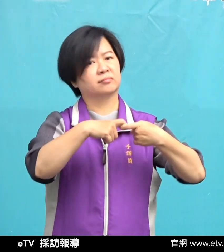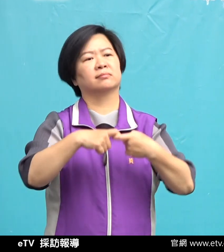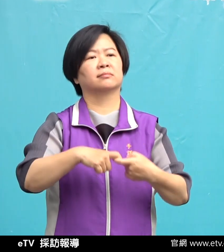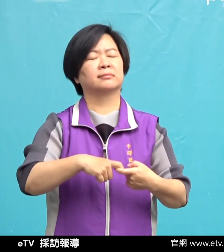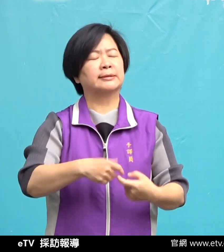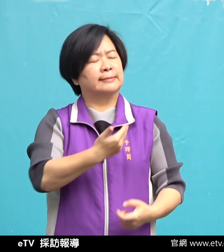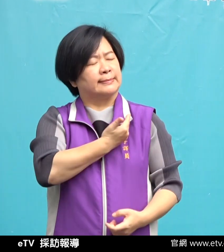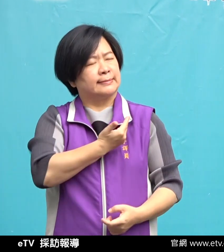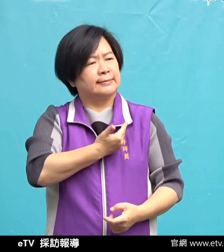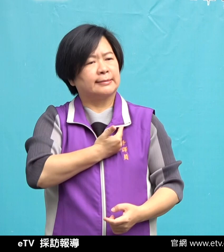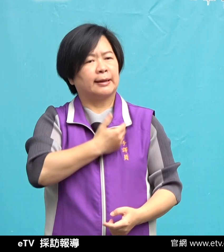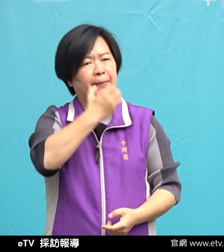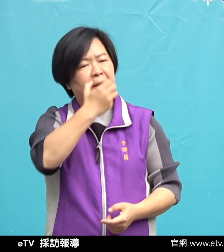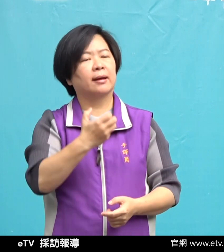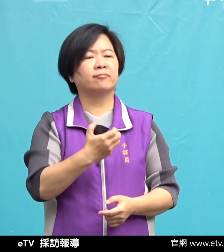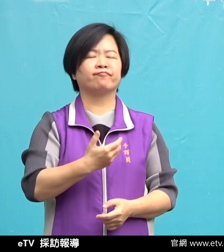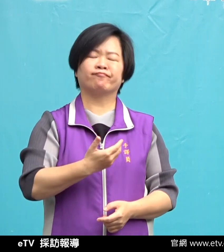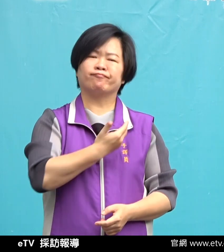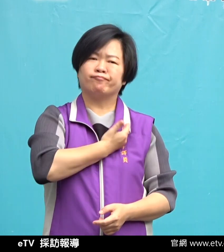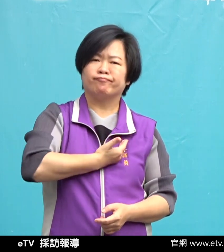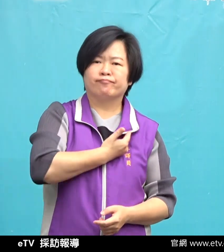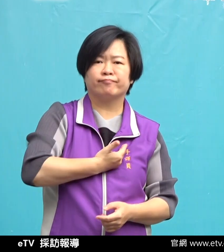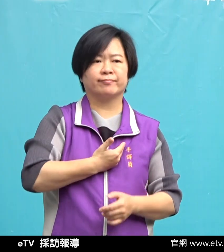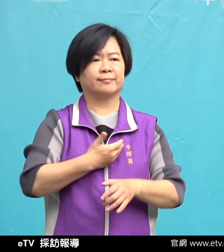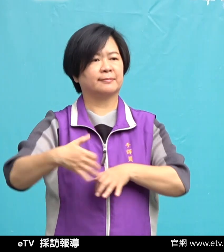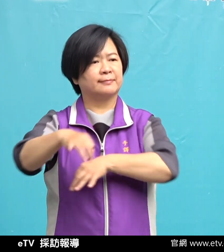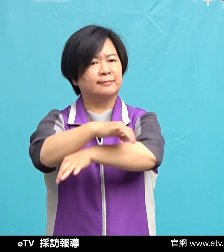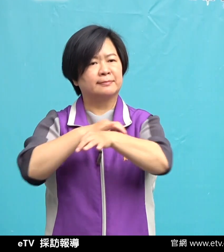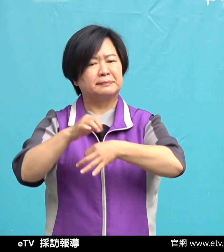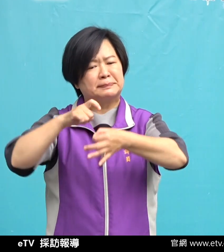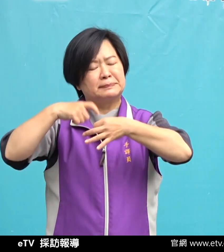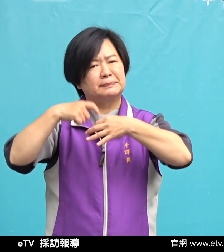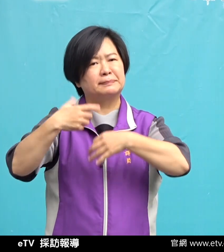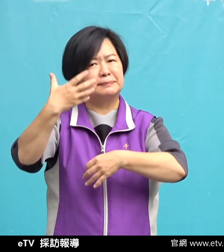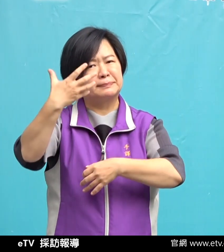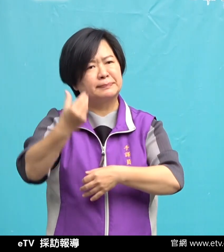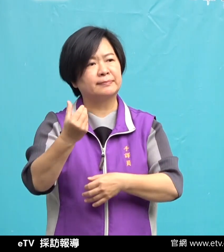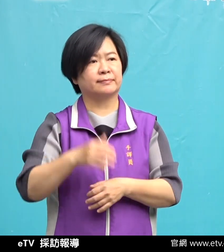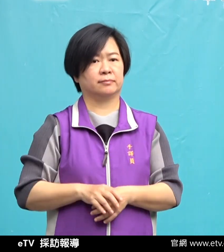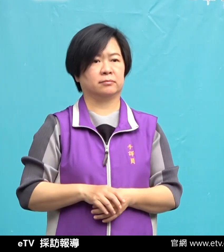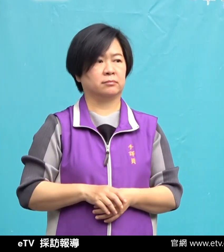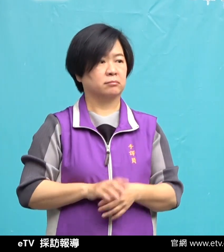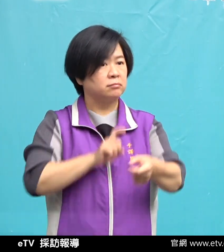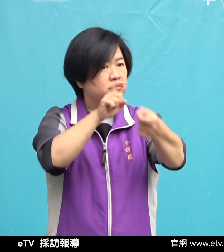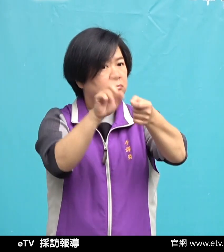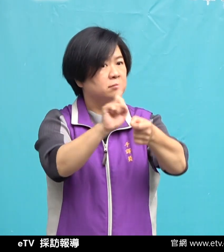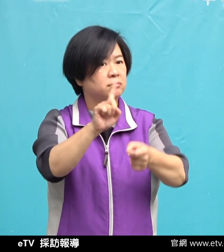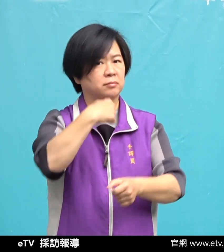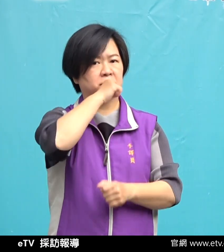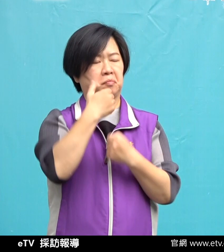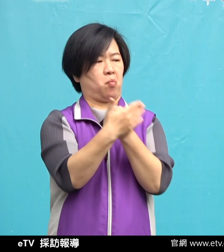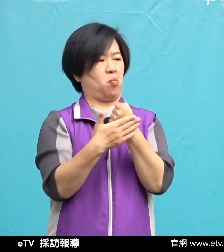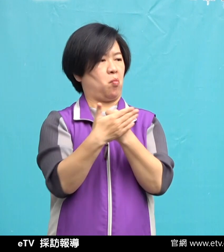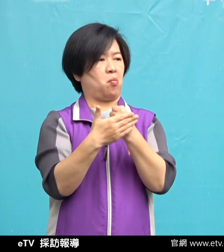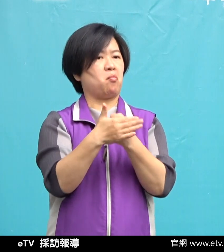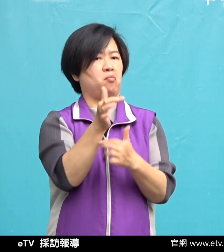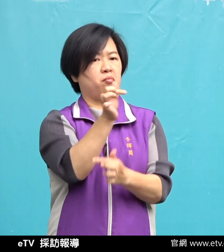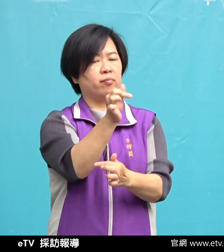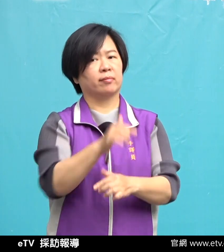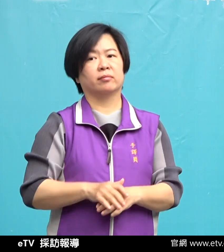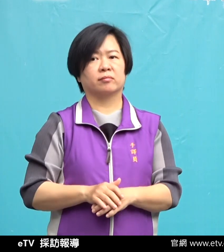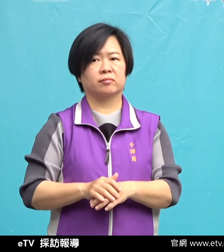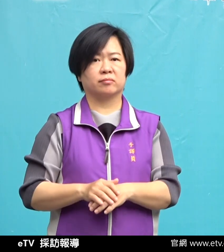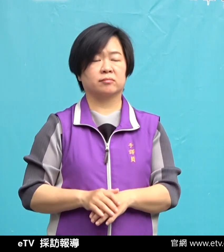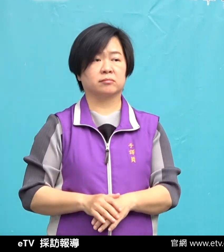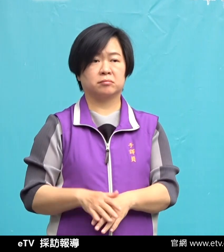国民的权益跟一些经济上的利益，那为的就是要守好台湾。那当然中央